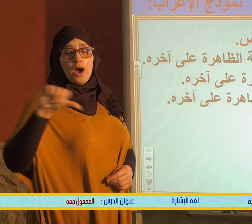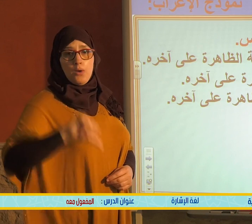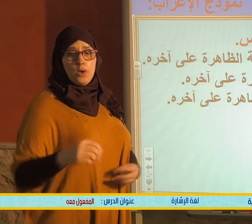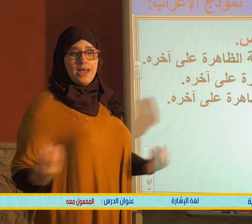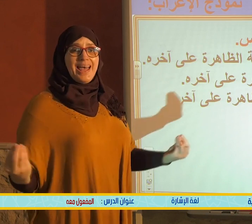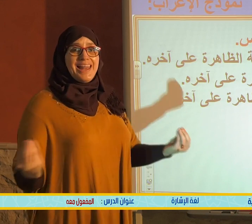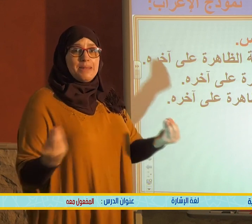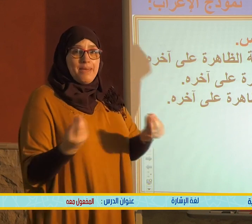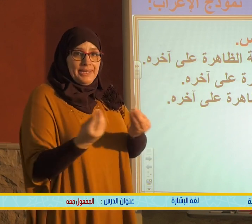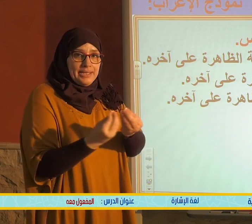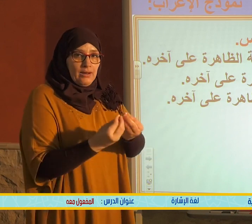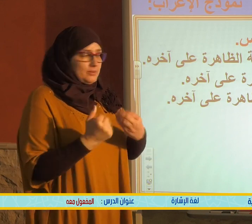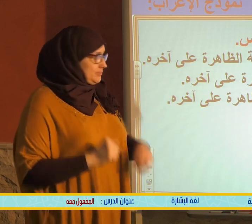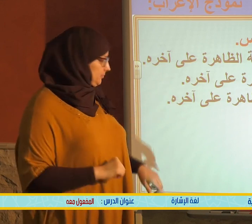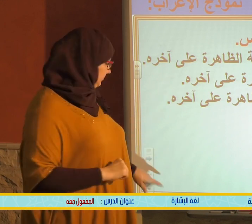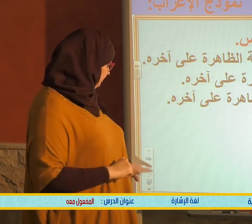وواو المعية.